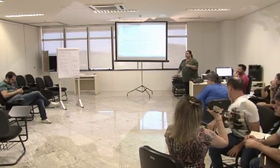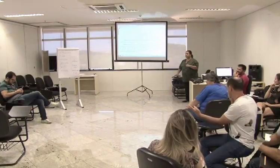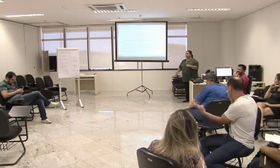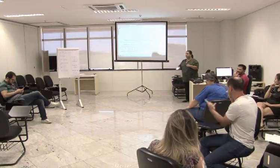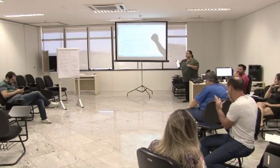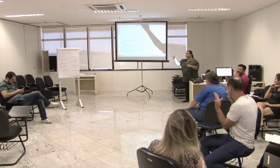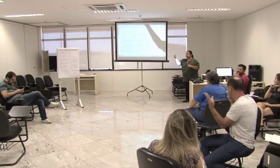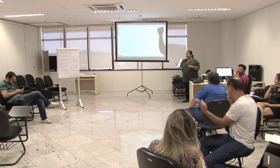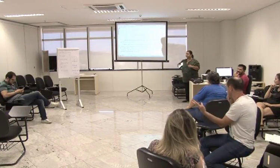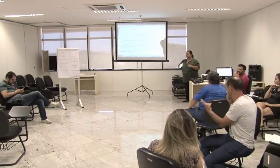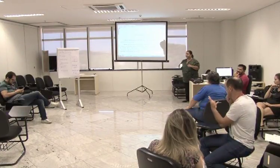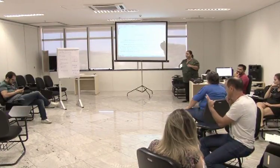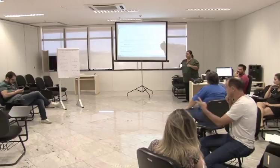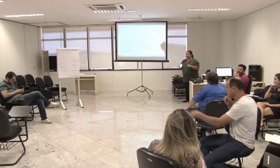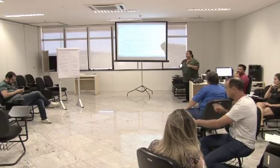Quem vem? Bora?